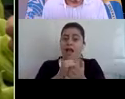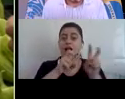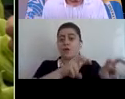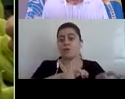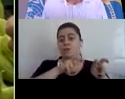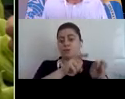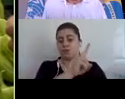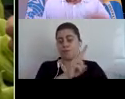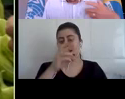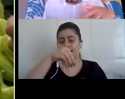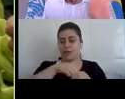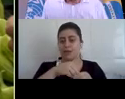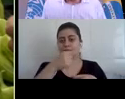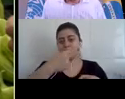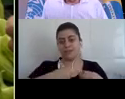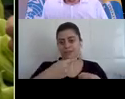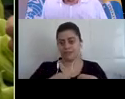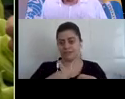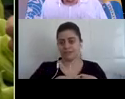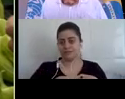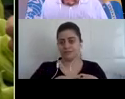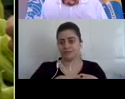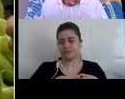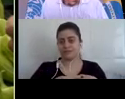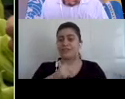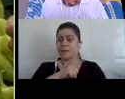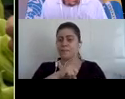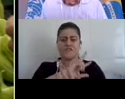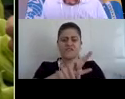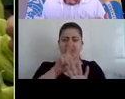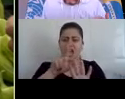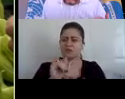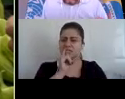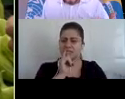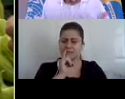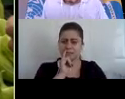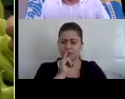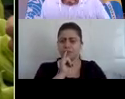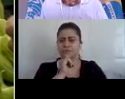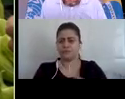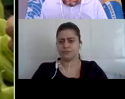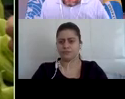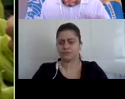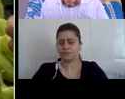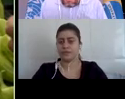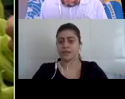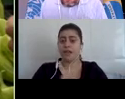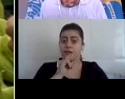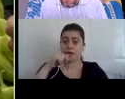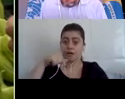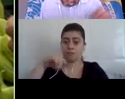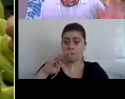por supuesto. Temos muitos exemplos e, precisamente, no caso de Belo Horizonte, a rota